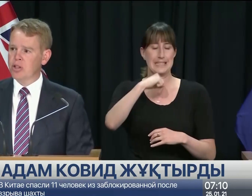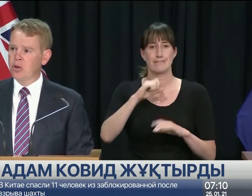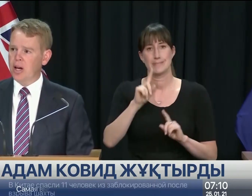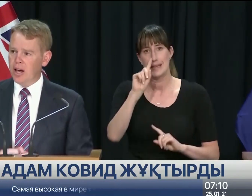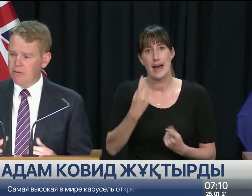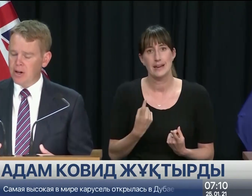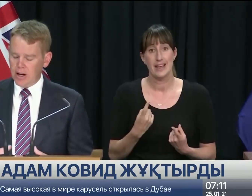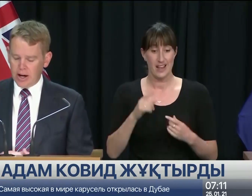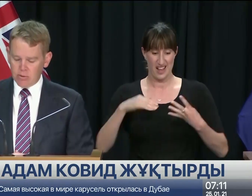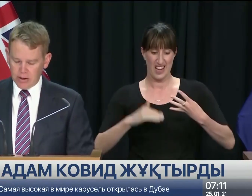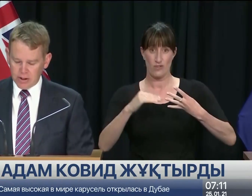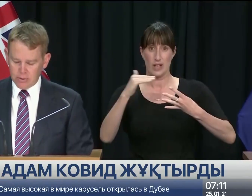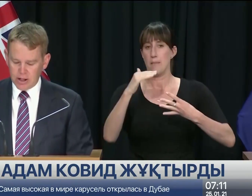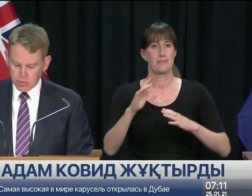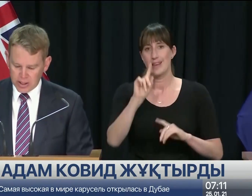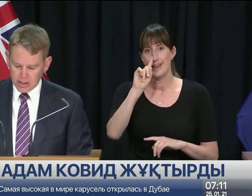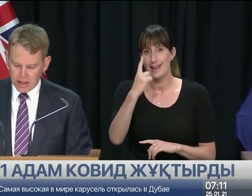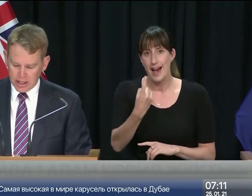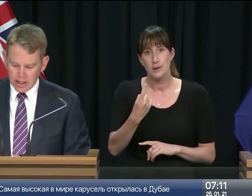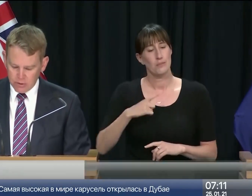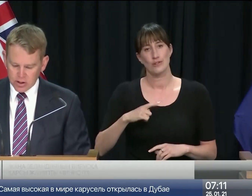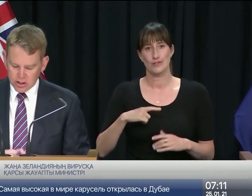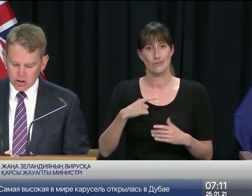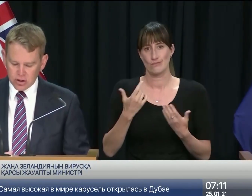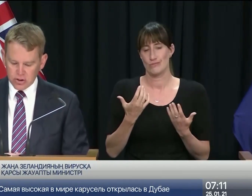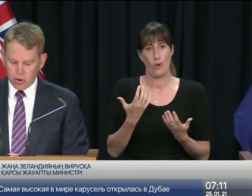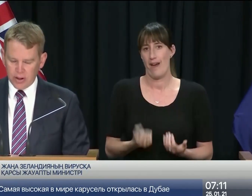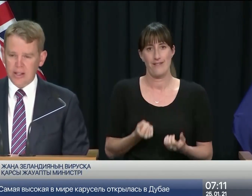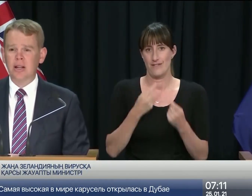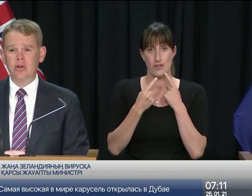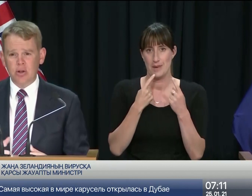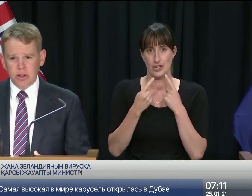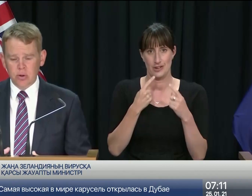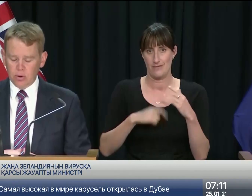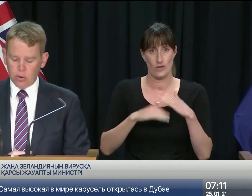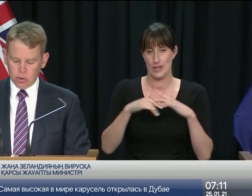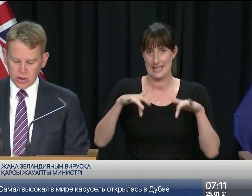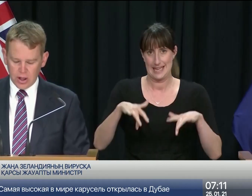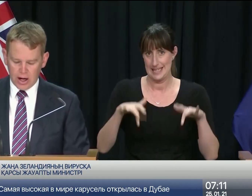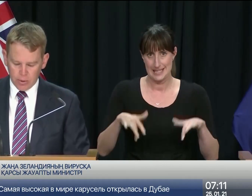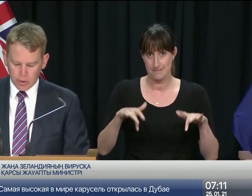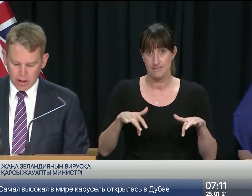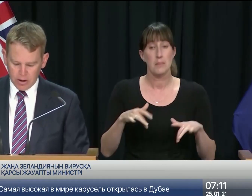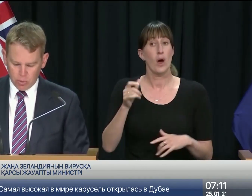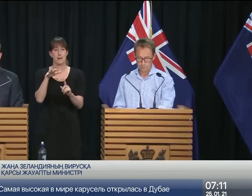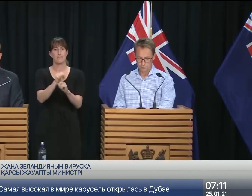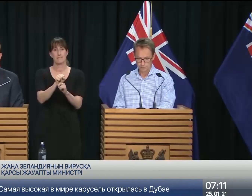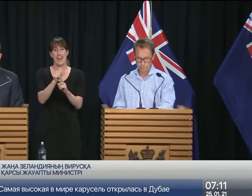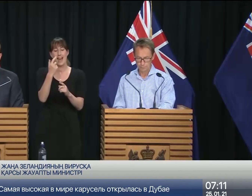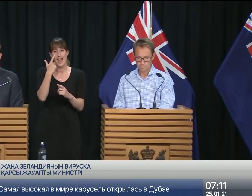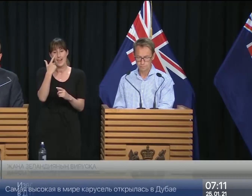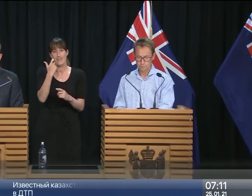Науқастың коронавирустың қандай штамына шалдыққан әзірге белгісіз. Онымен араласқан басқа адамдарының да тест алынып, барлығы карантинге